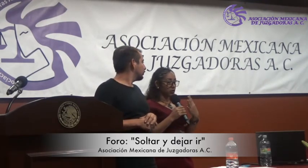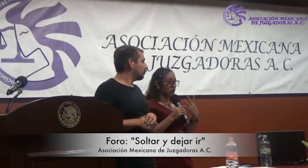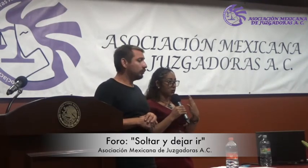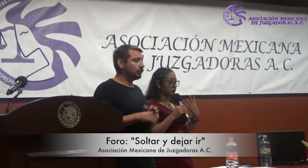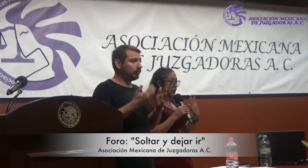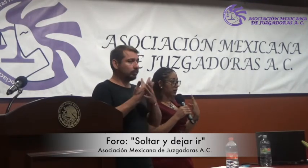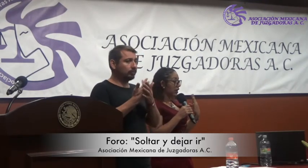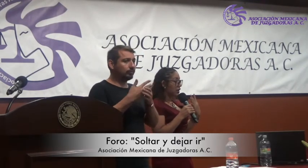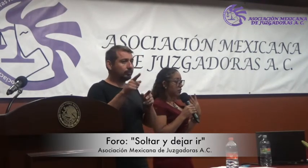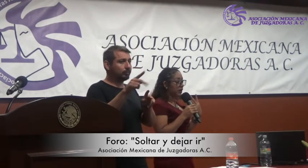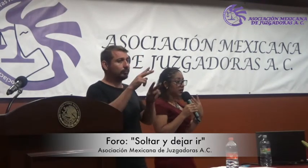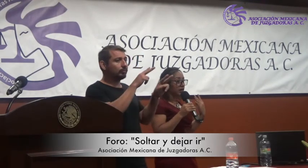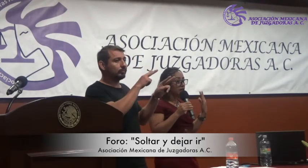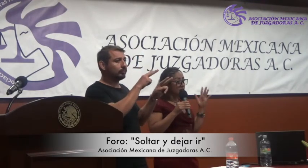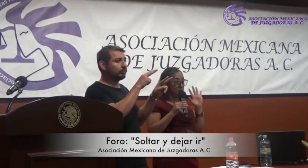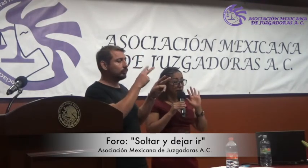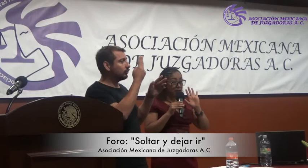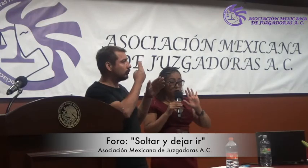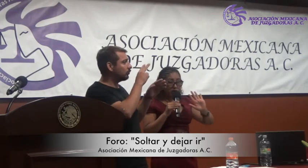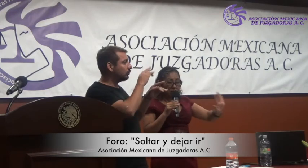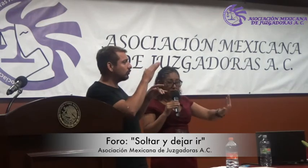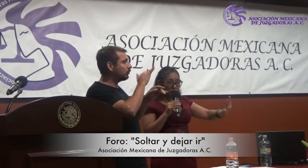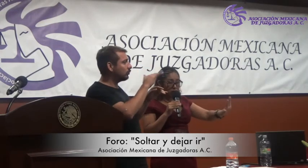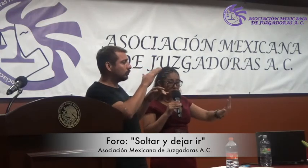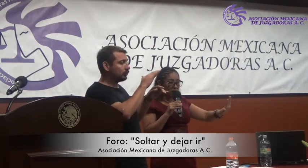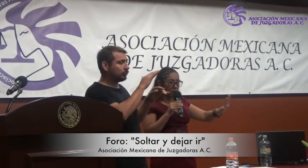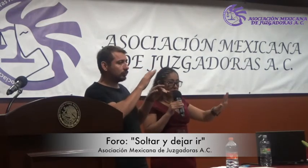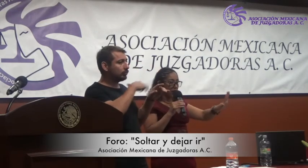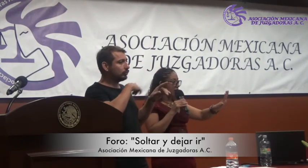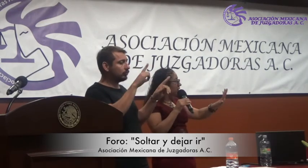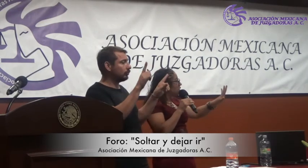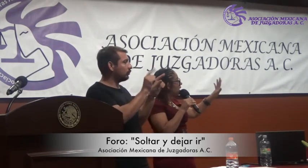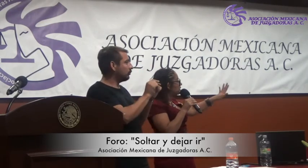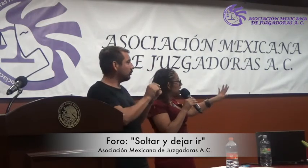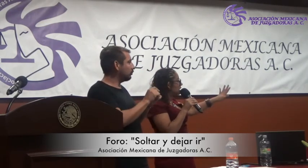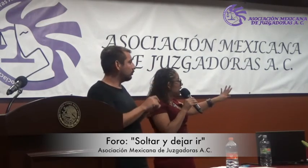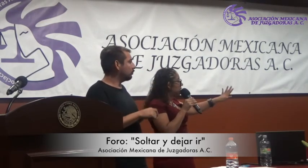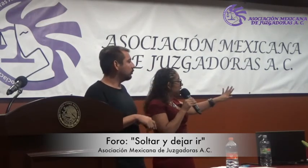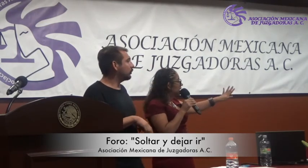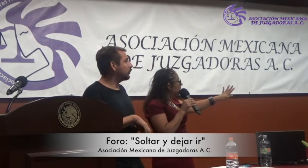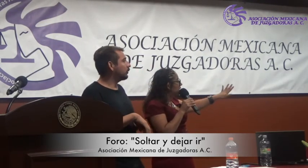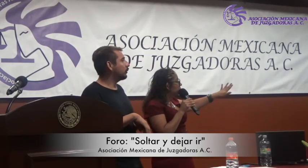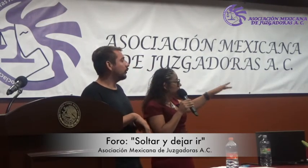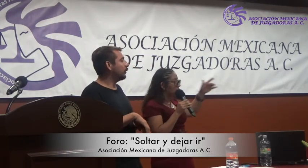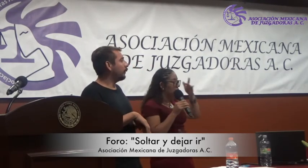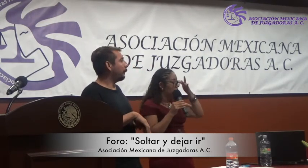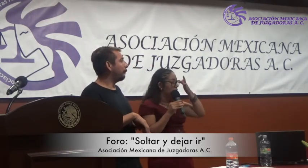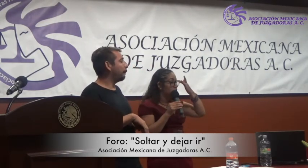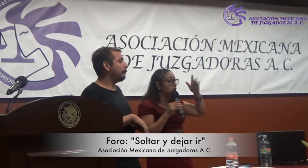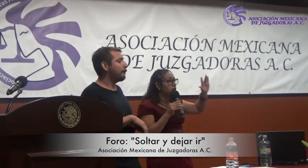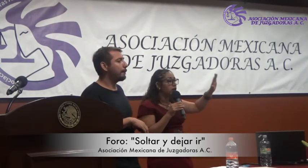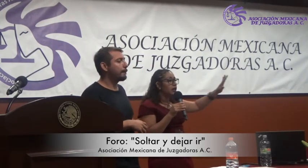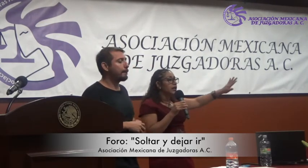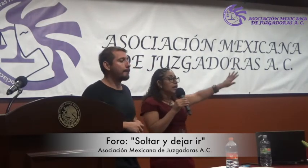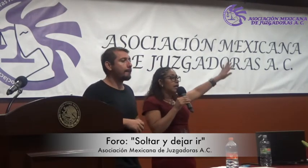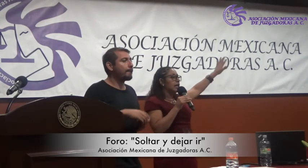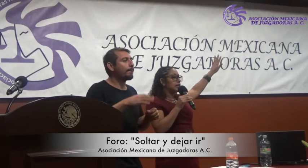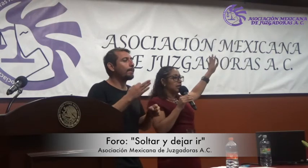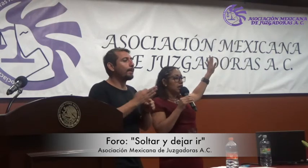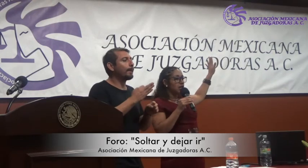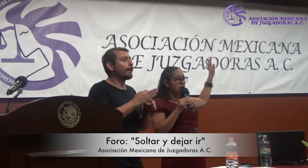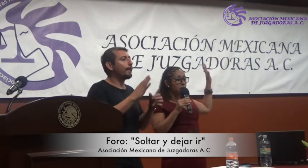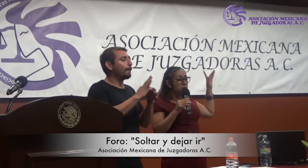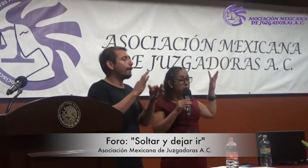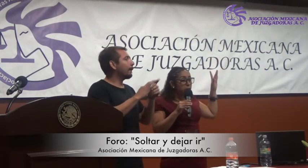Esperamos un poquito nada más para que vean la imagen y para dar un repaso muy rápido ya de cuáles son las etapas que atravesamos a lo largo del duelo. Y